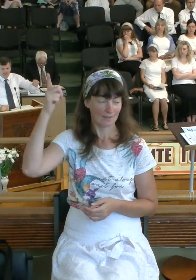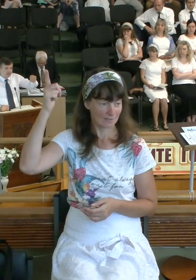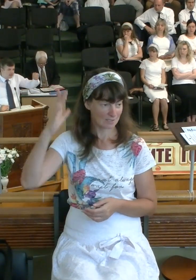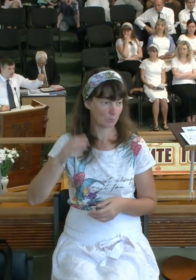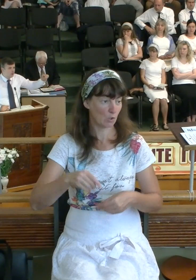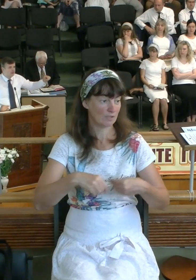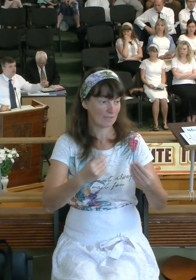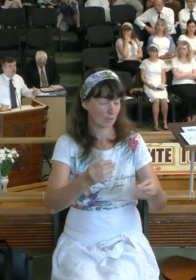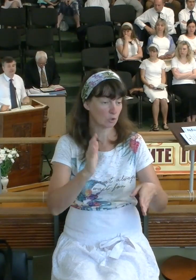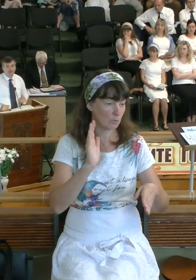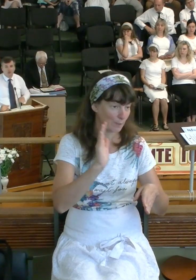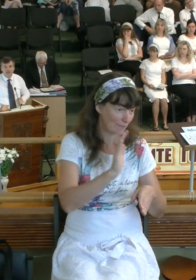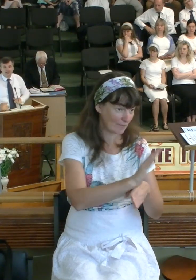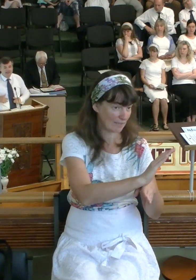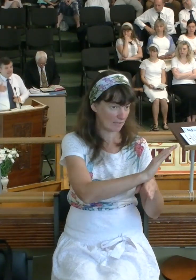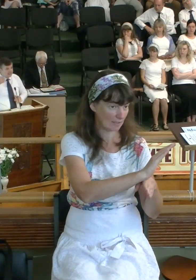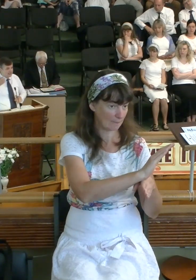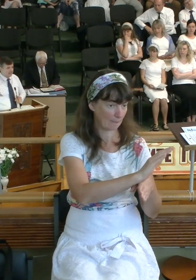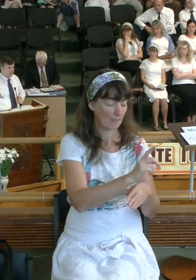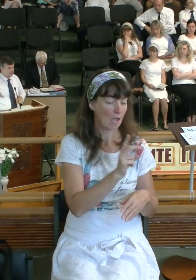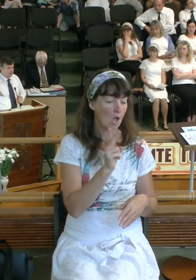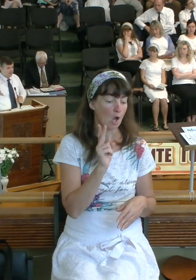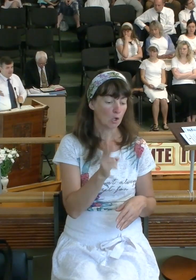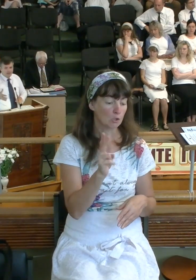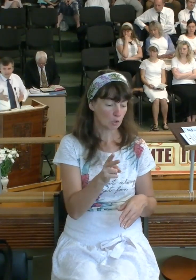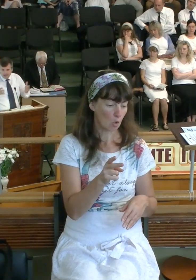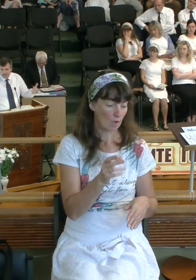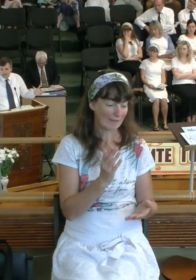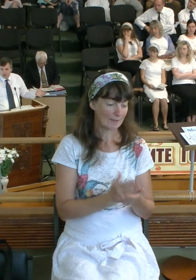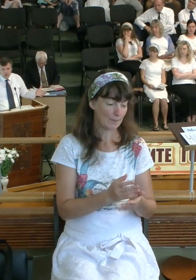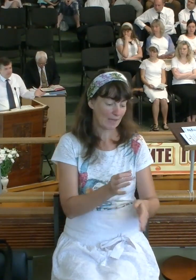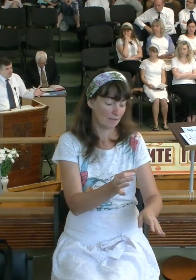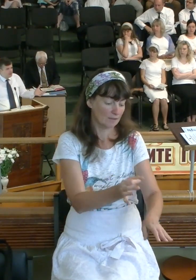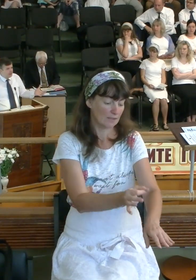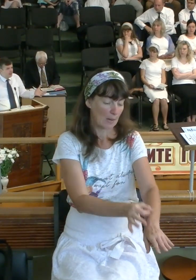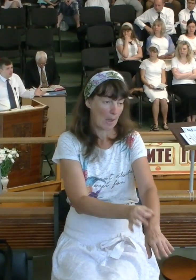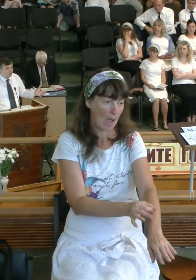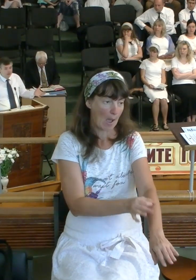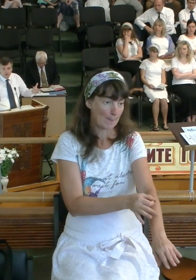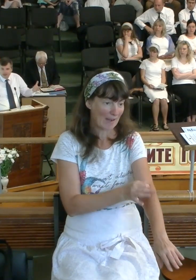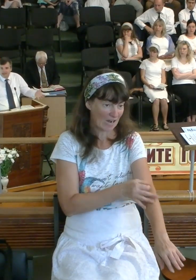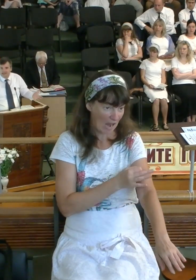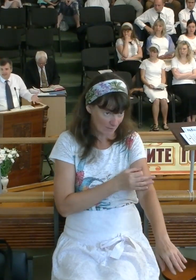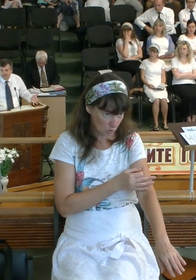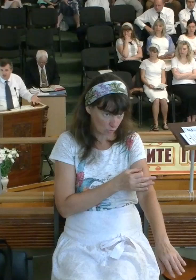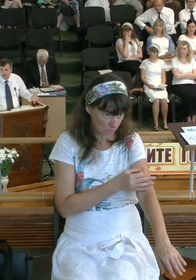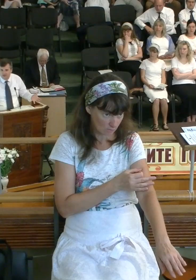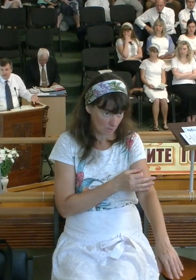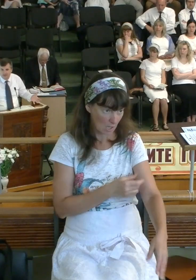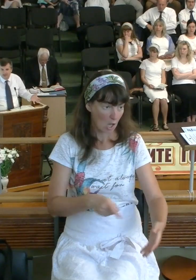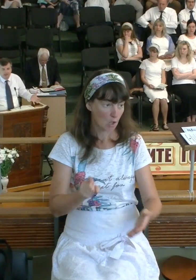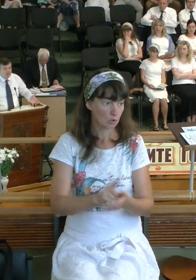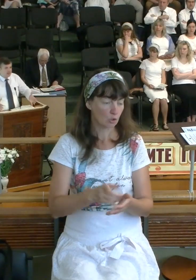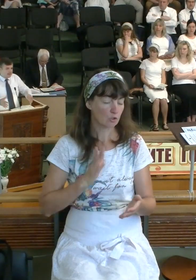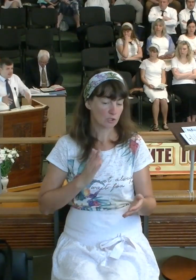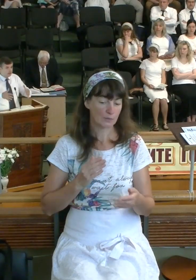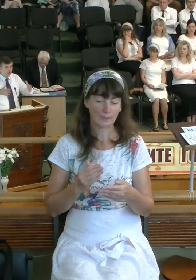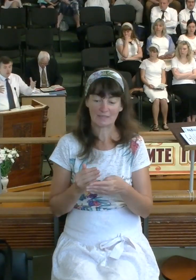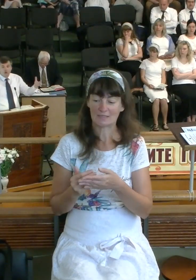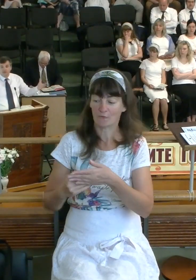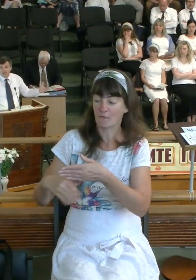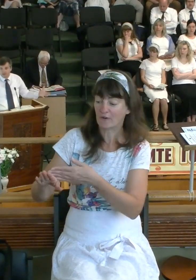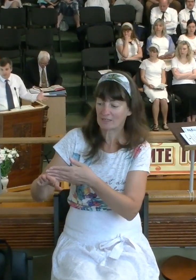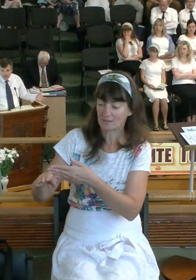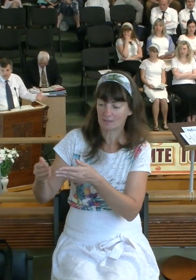с проказой или с какой-то нечистотой, за стол. И меня эта история привлекла, и я думал, ну интересно, когда человек имеет